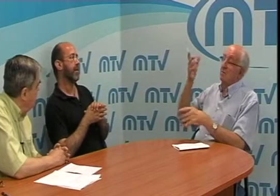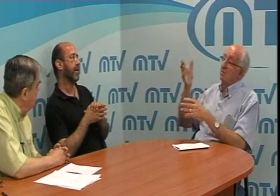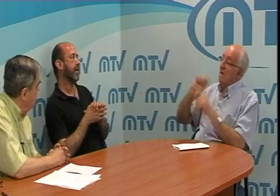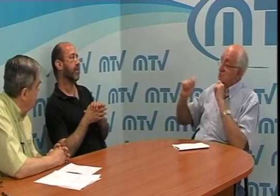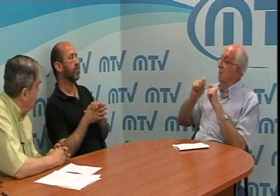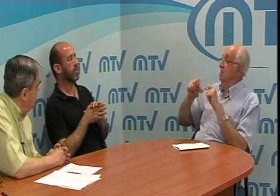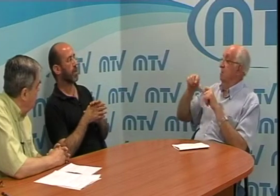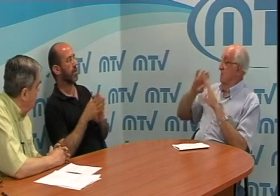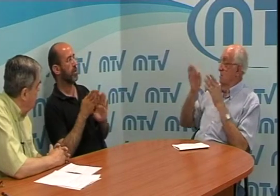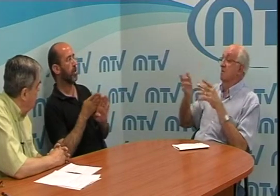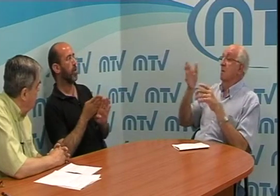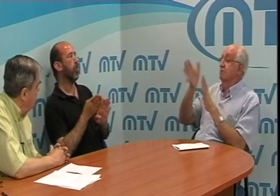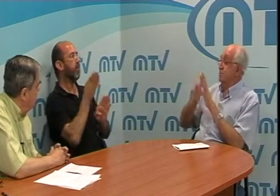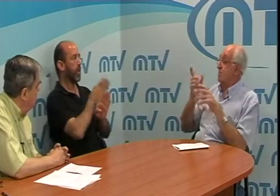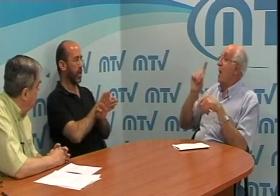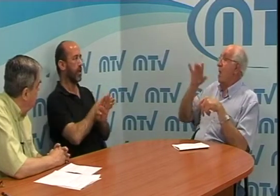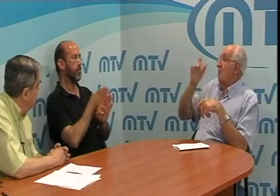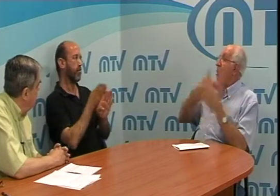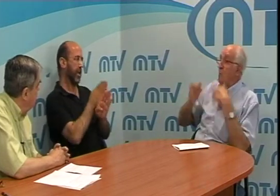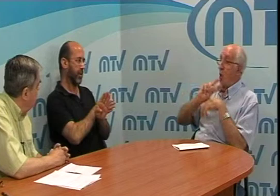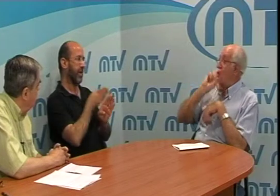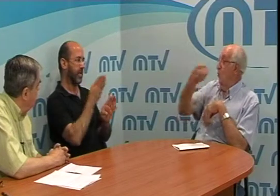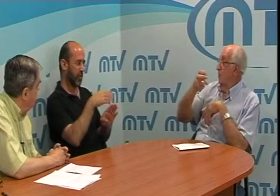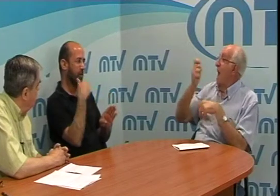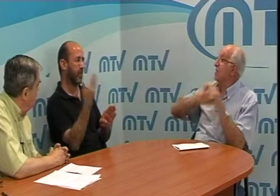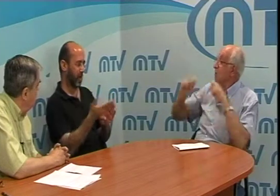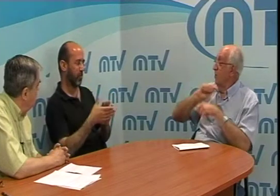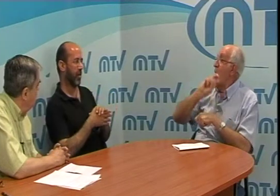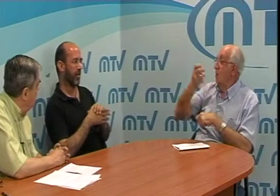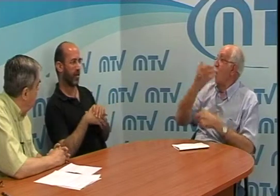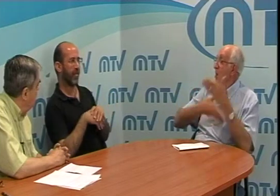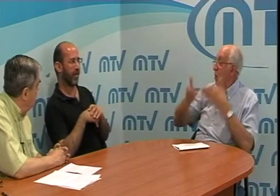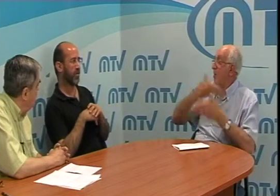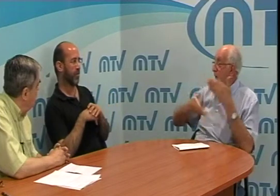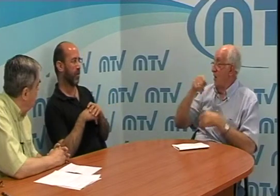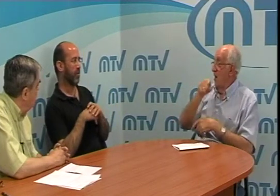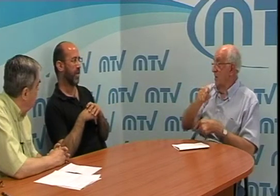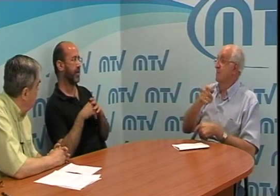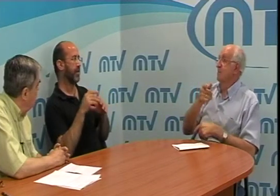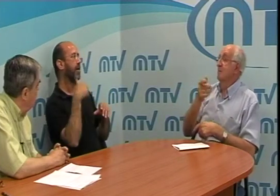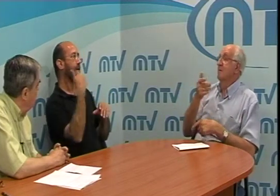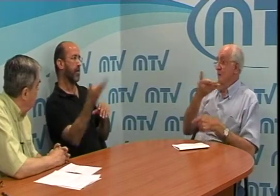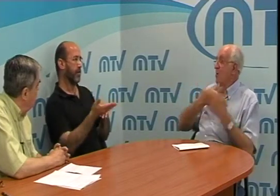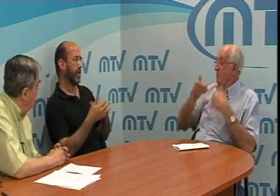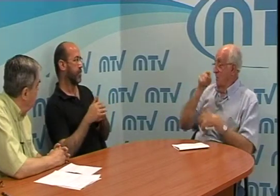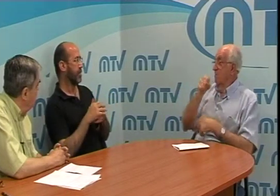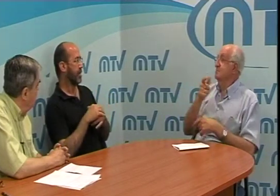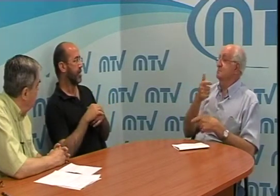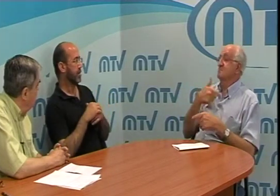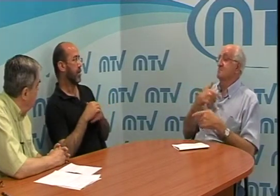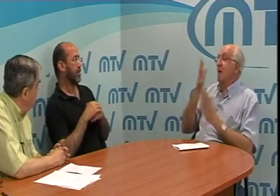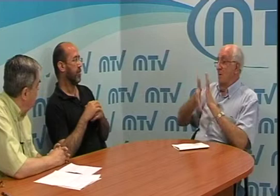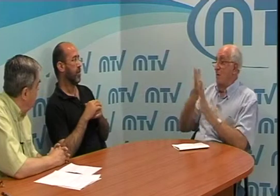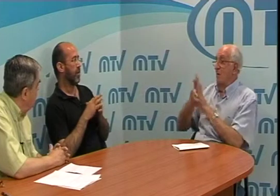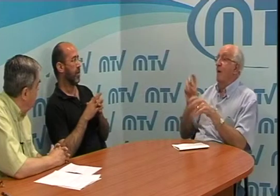signos, como si dijéramos un pre-preparatorio para poder acceder al ciclo, que sería conveniente, porque nosotros